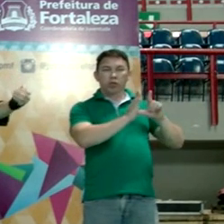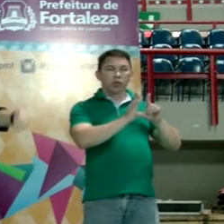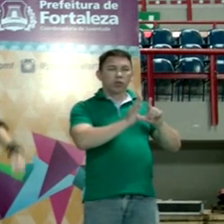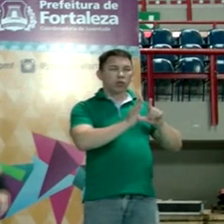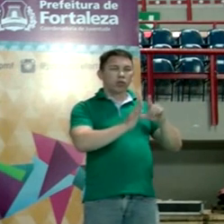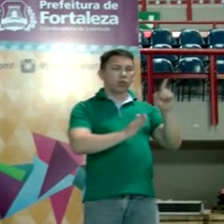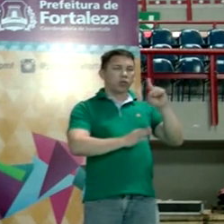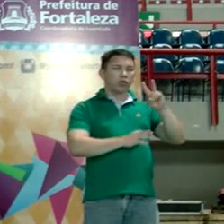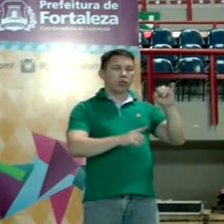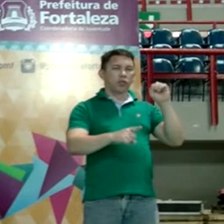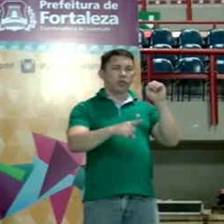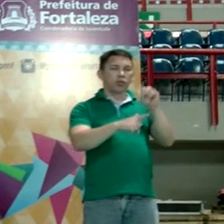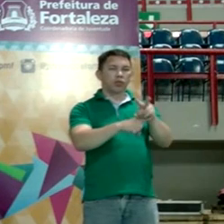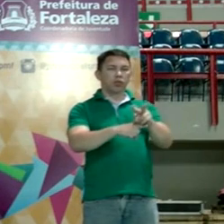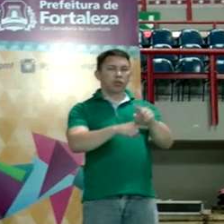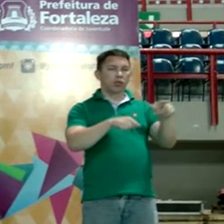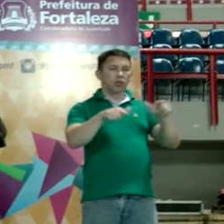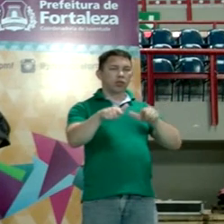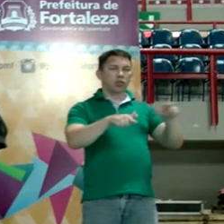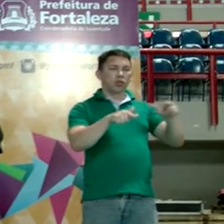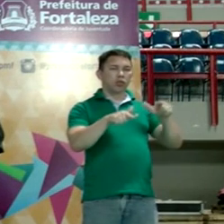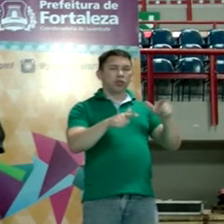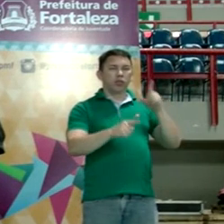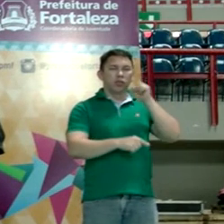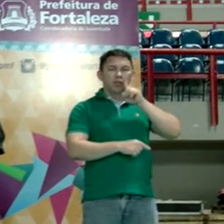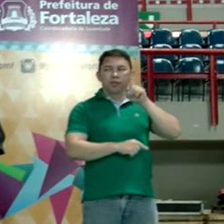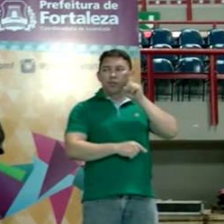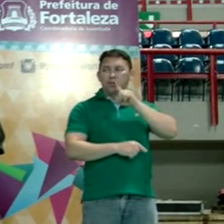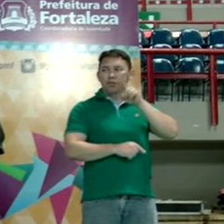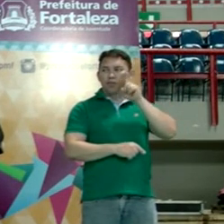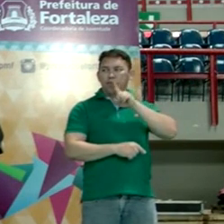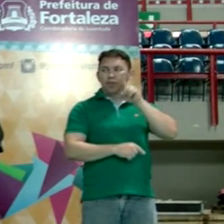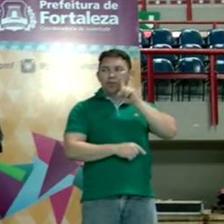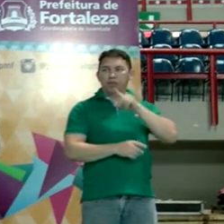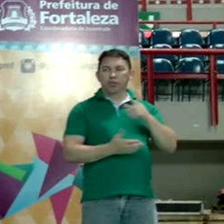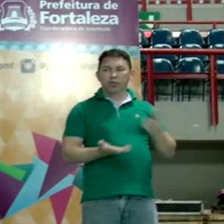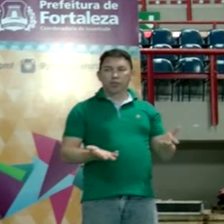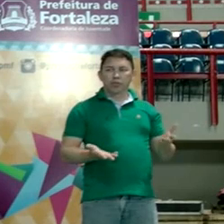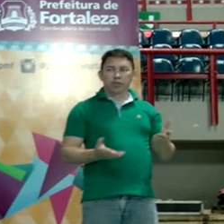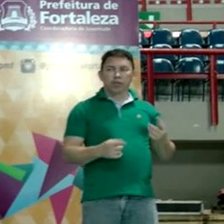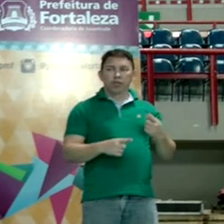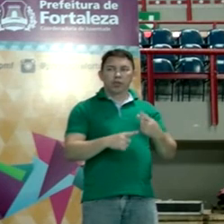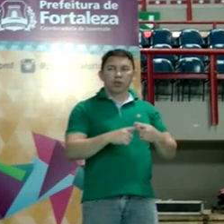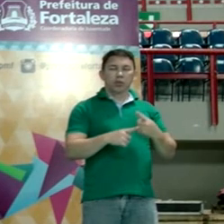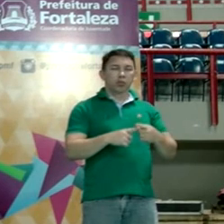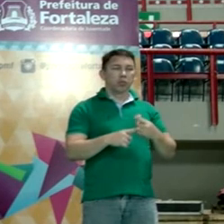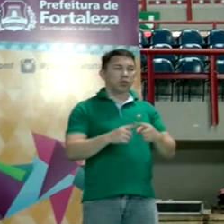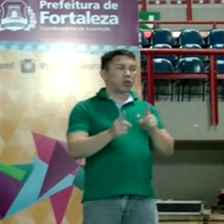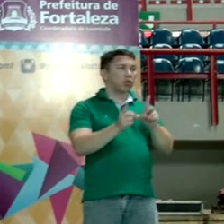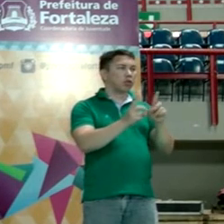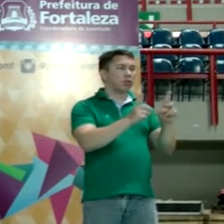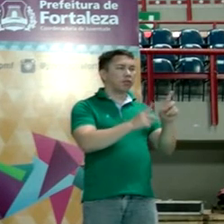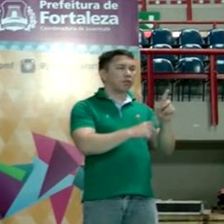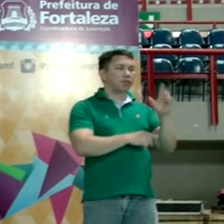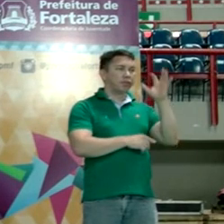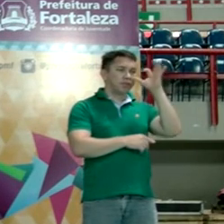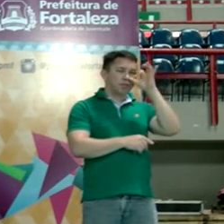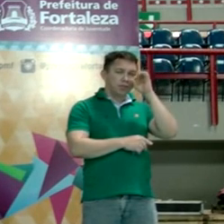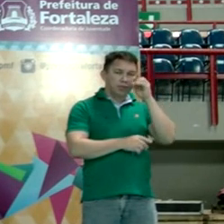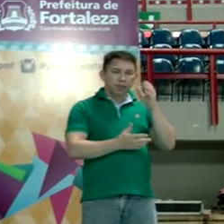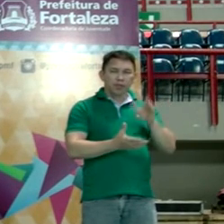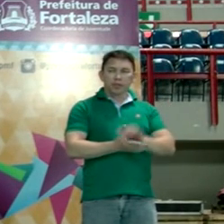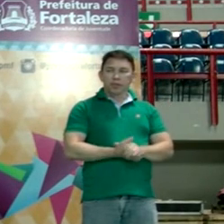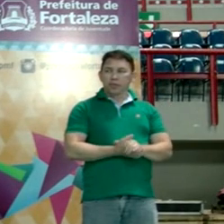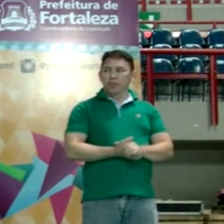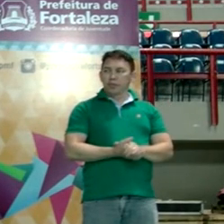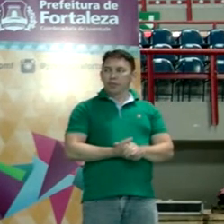não irão contratar trabalhadores temporários. porque não estão com perspectiva de vender. Crise para